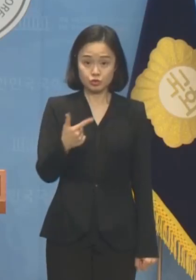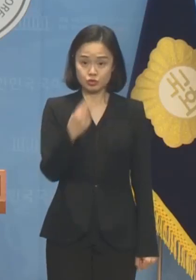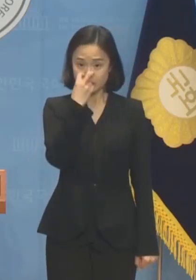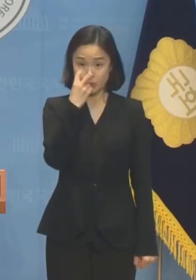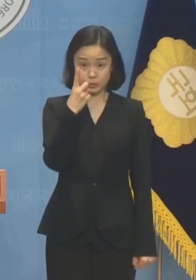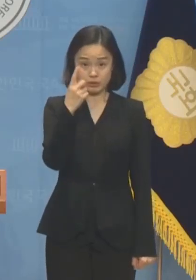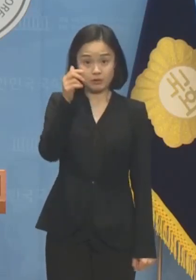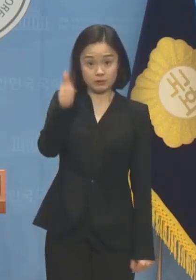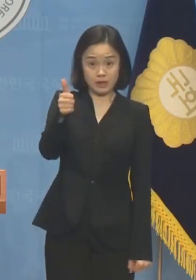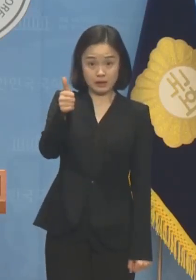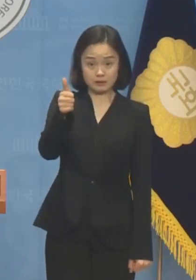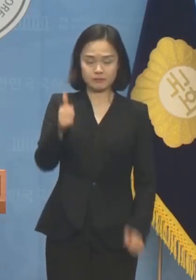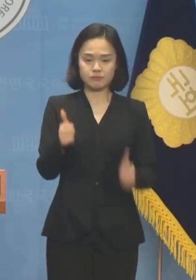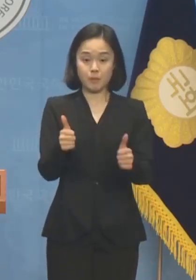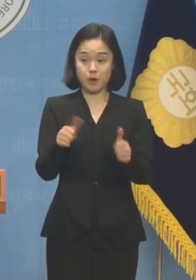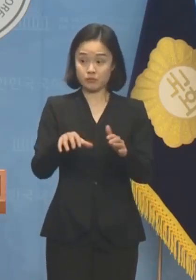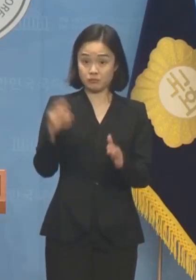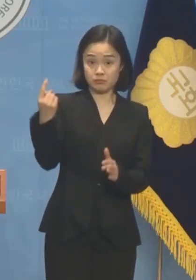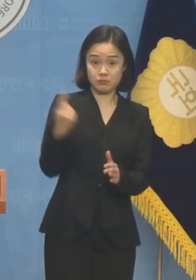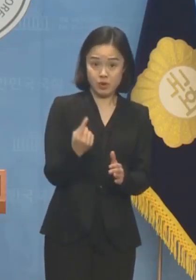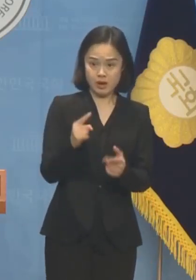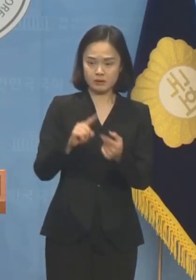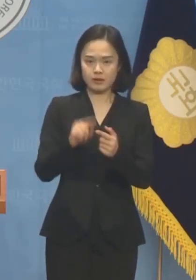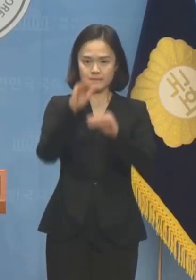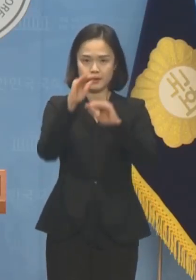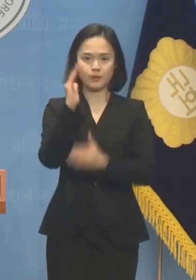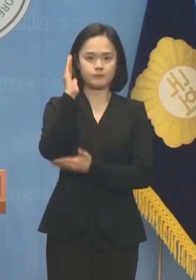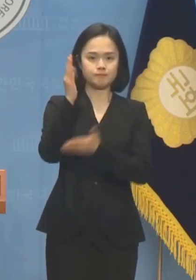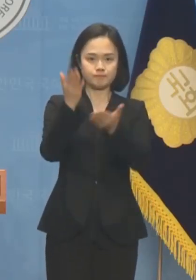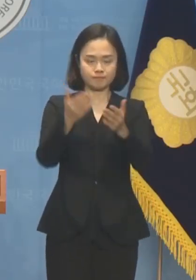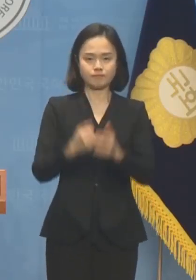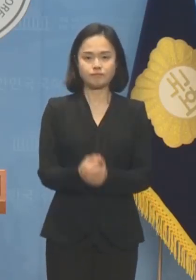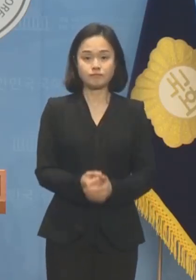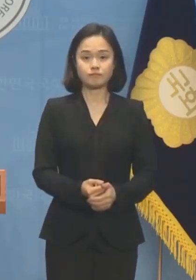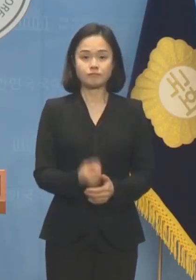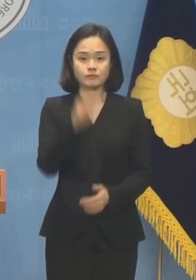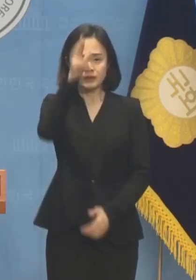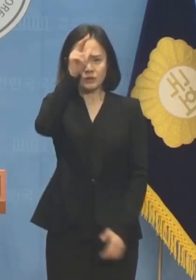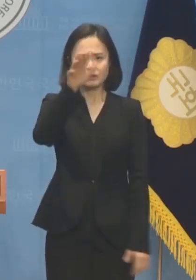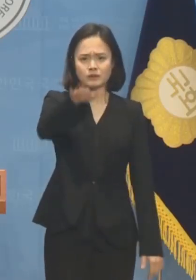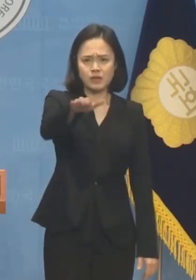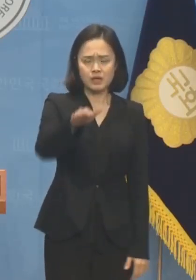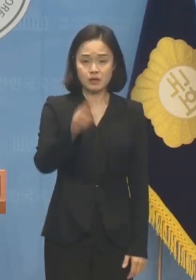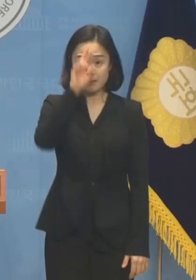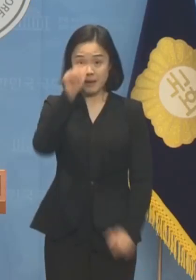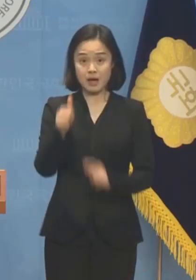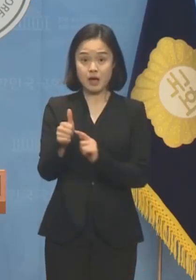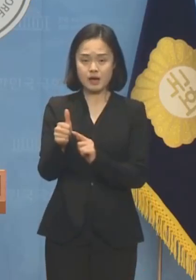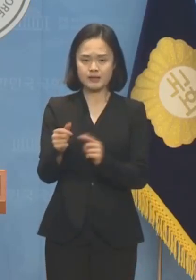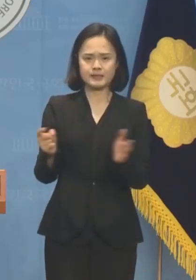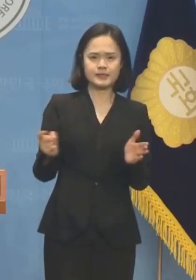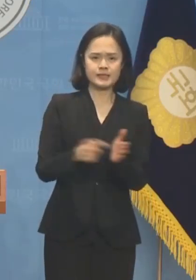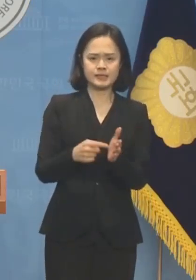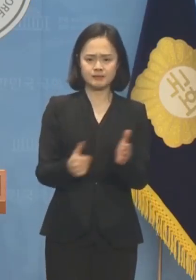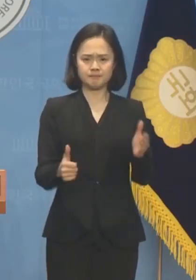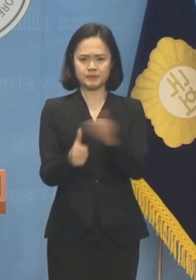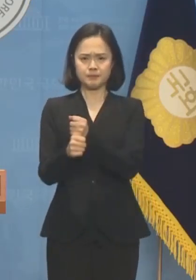브리핑하도록 하겠습니다. 경찰은 박종준 경호처장 긴급